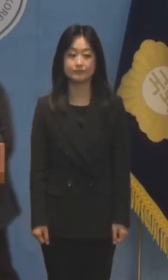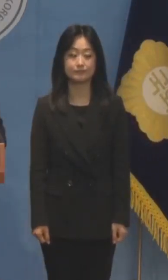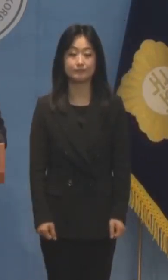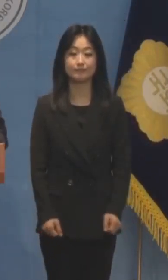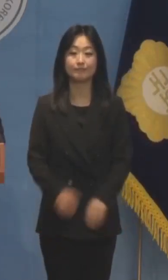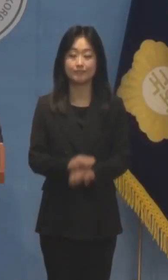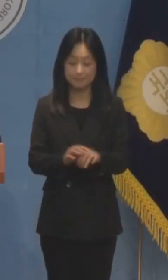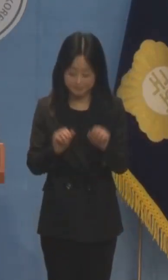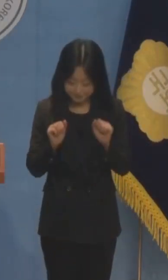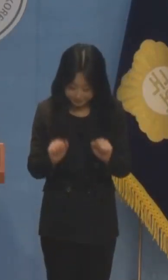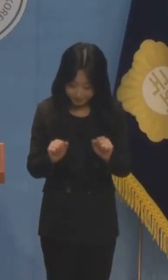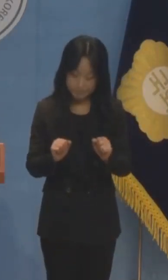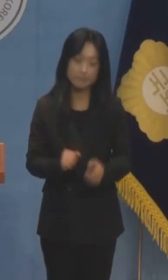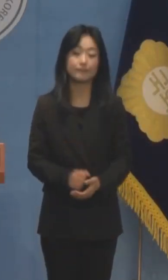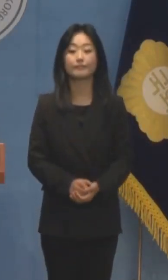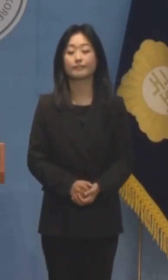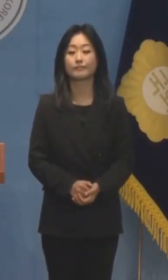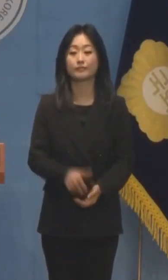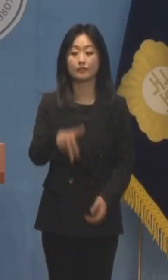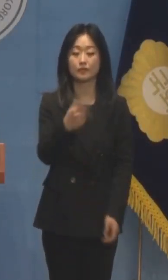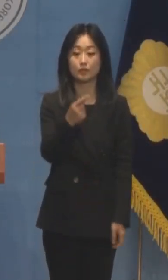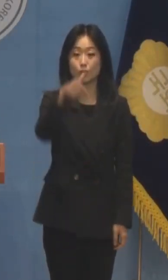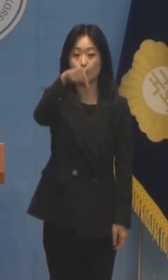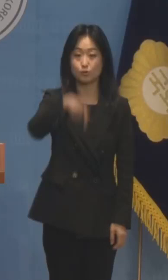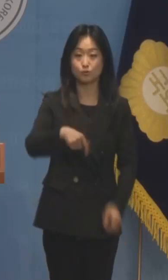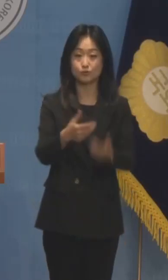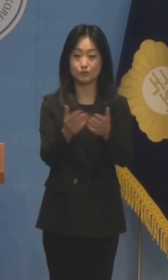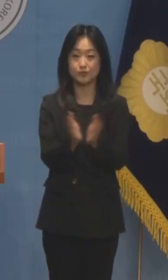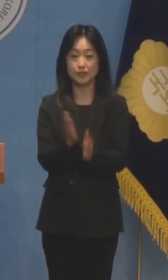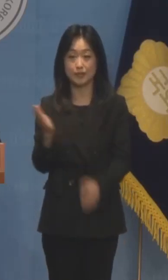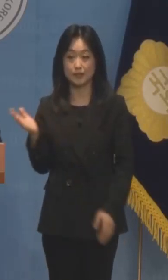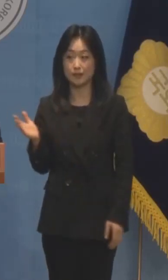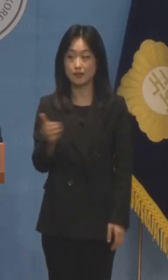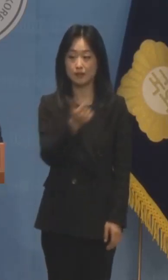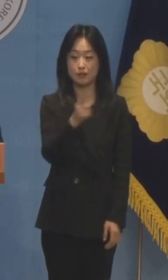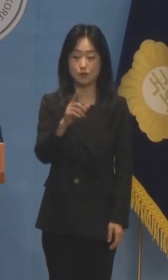네, 여러분 안녕하십니까? 조국혁신당 황운하 의원입니다.